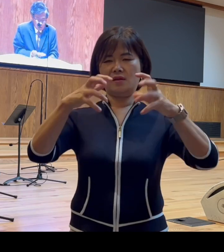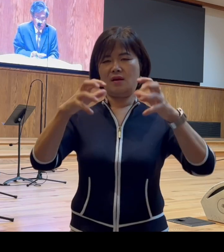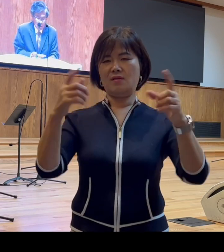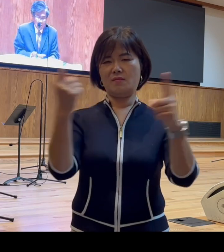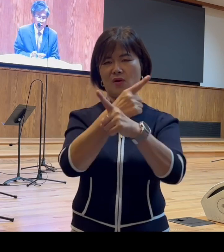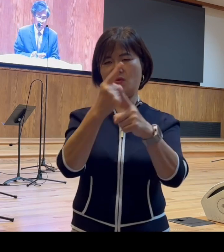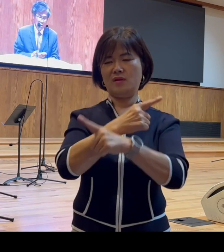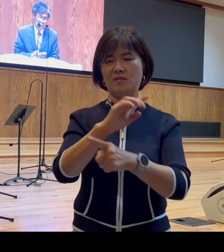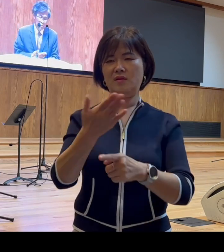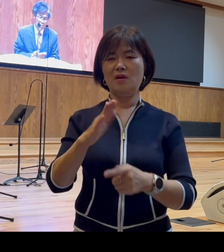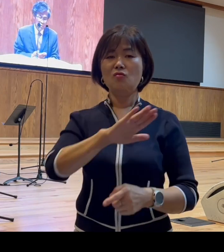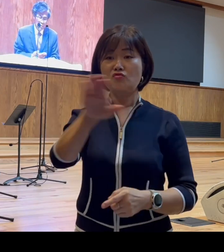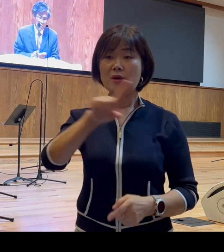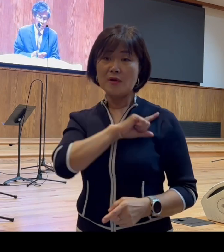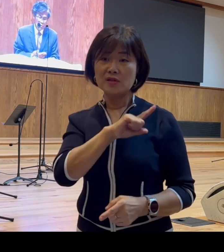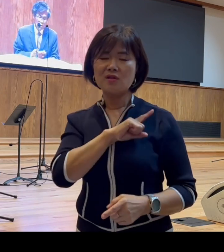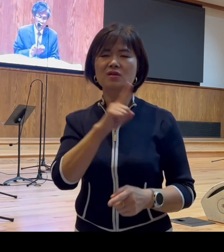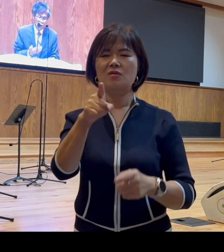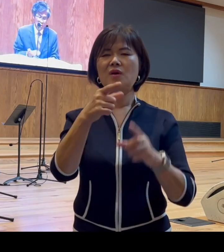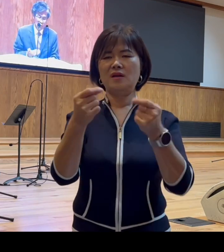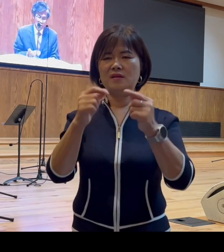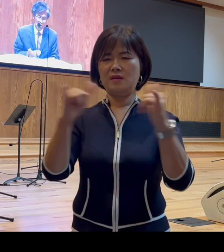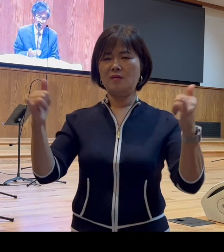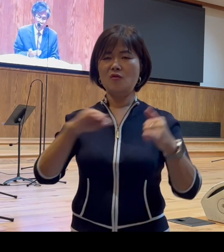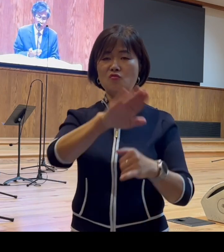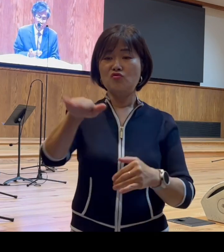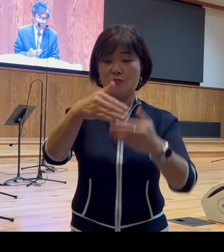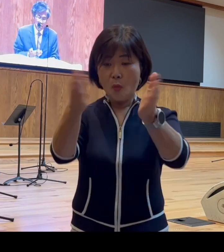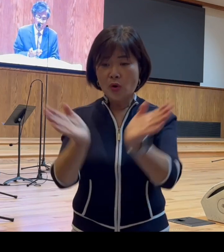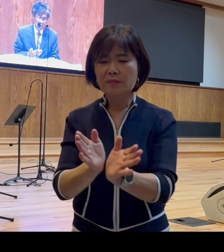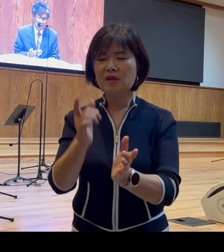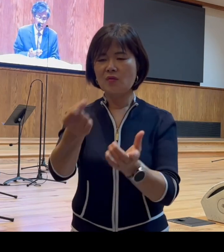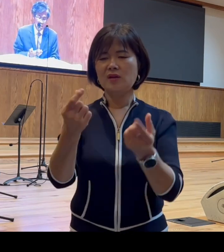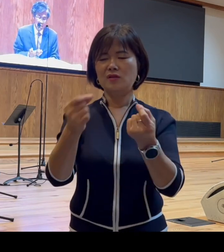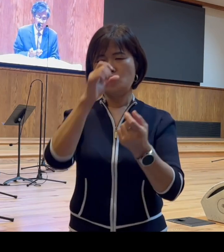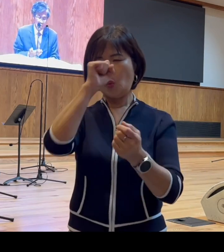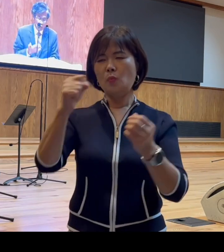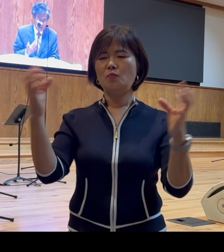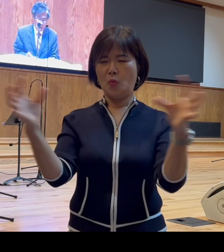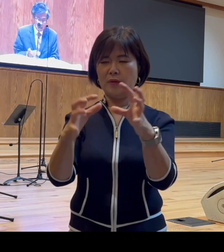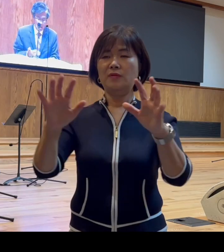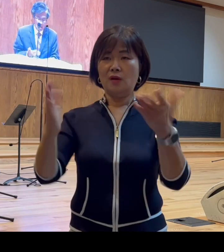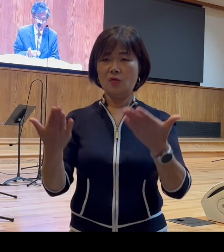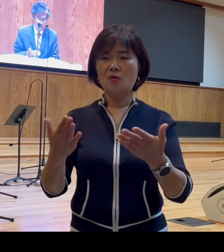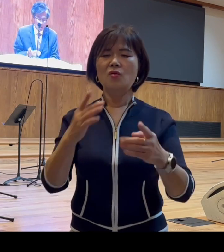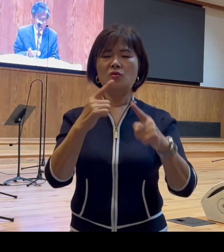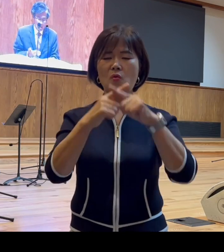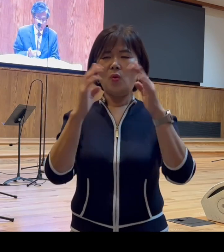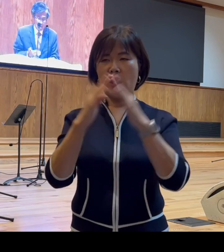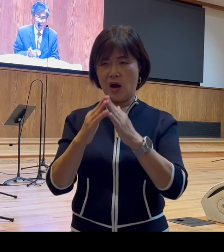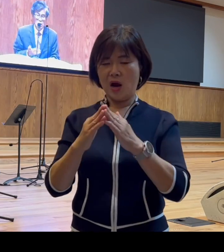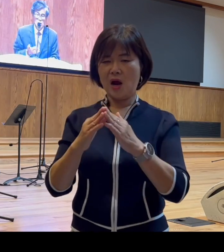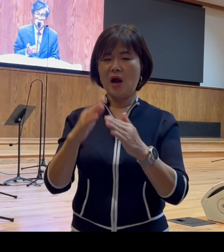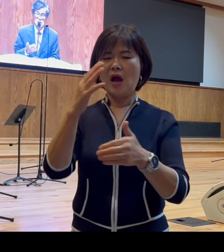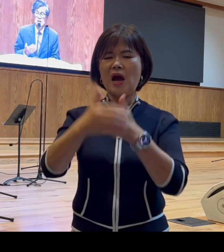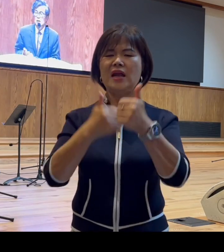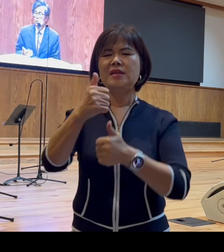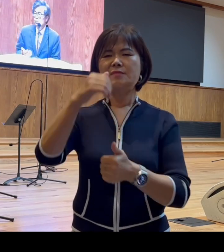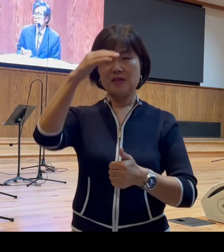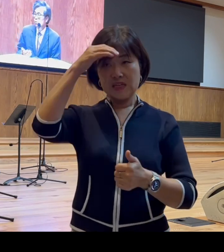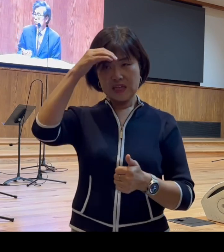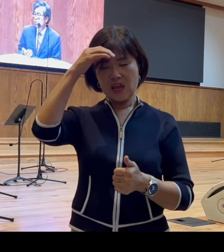우리가 먼저 그런 사람이 되어야 하고, 우리 모임이 먼저 그런 모임이 되어야 됩니다. 교회가